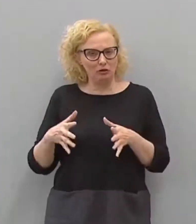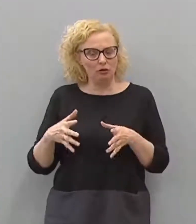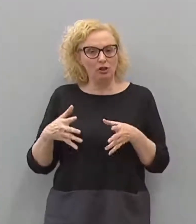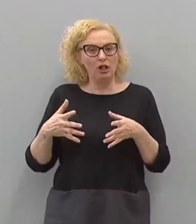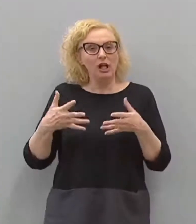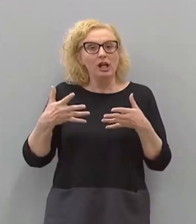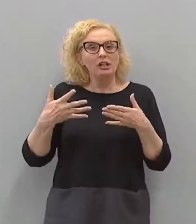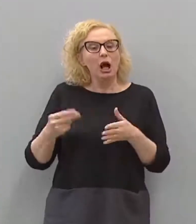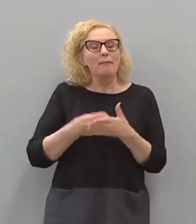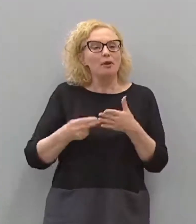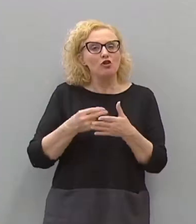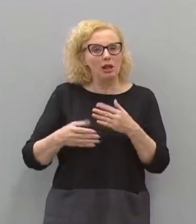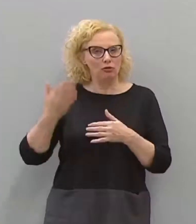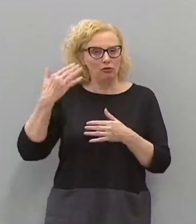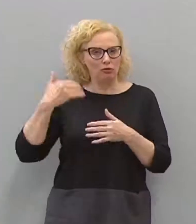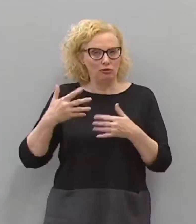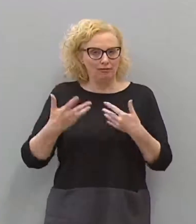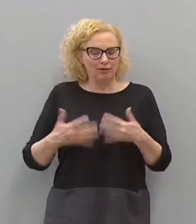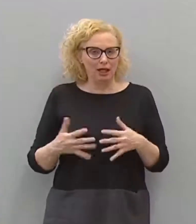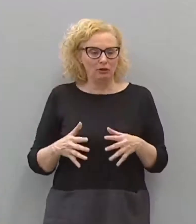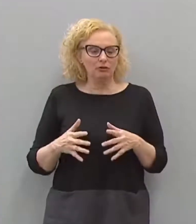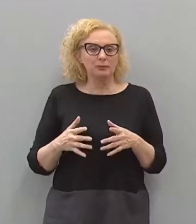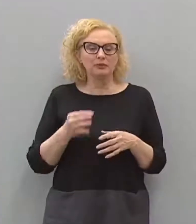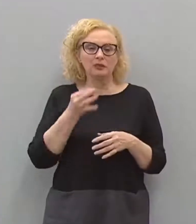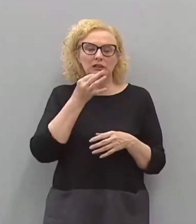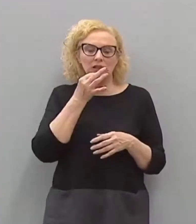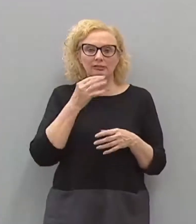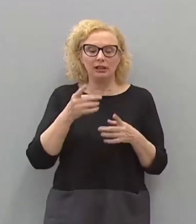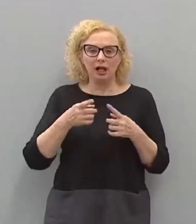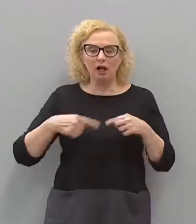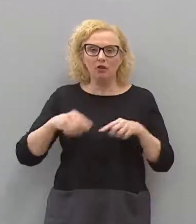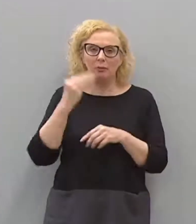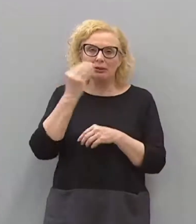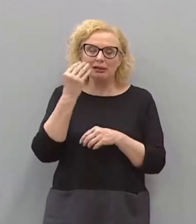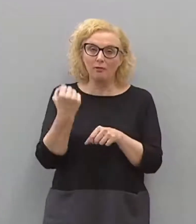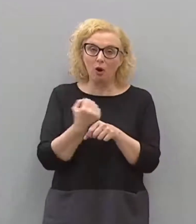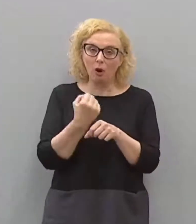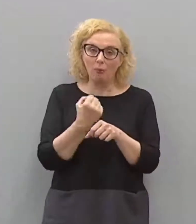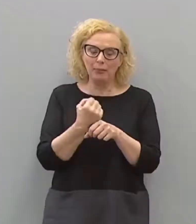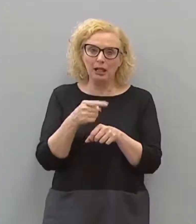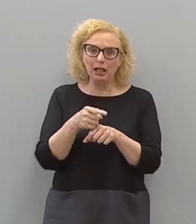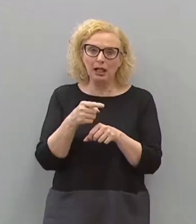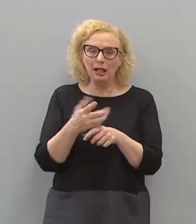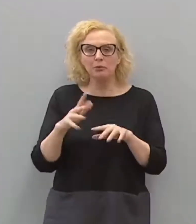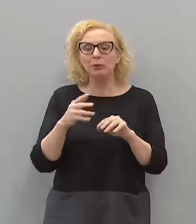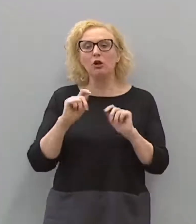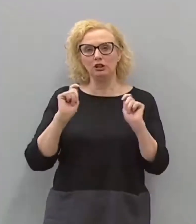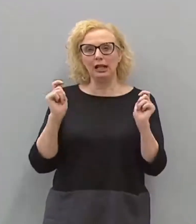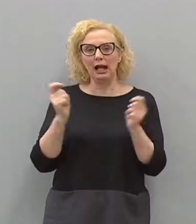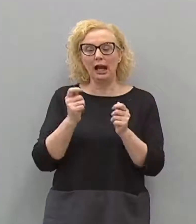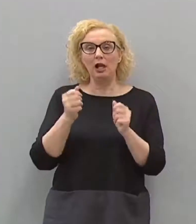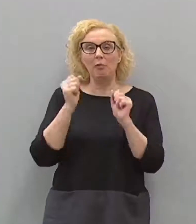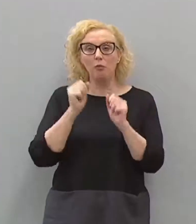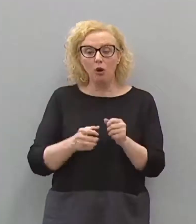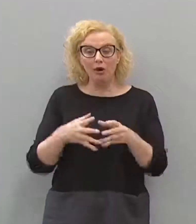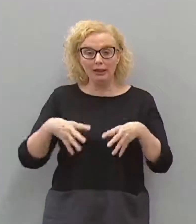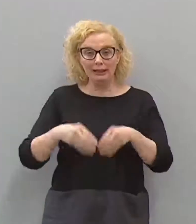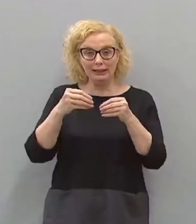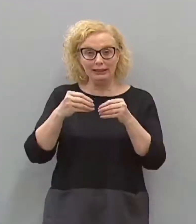progettuale quindi noi in linea di massima riteniamo che queste opere possano vedere la partenza nel corso del